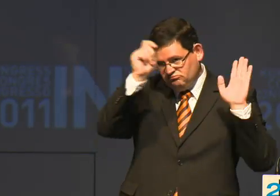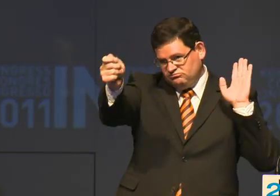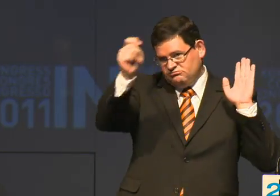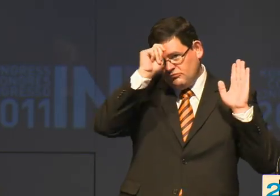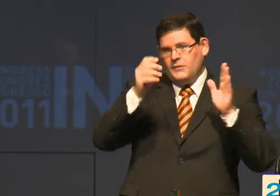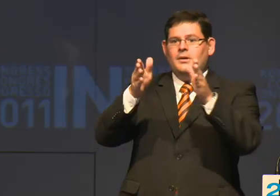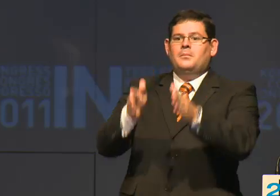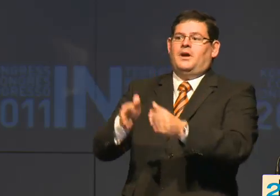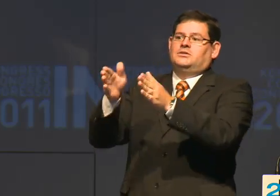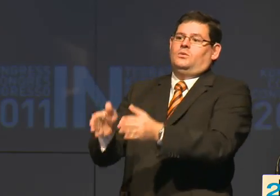L'article